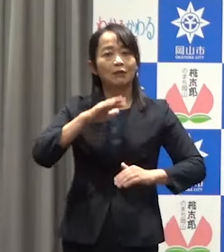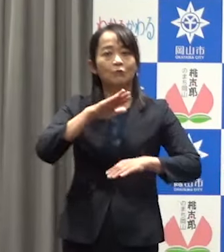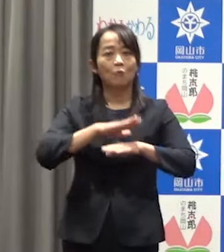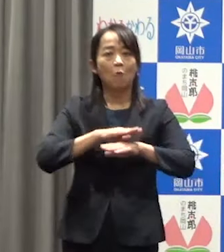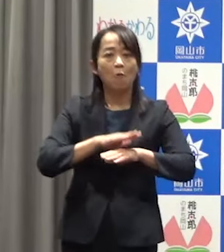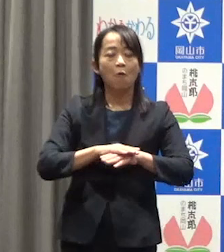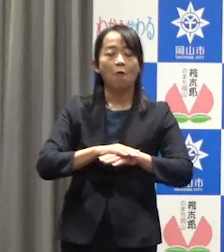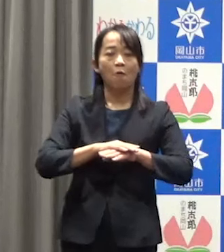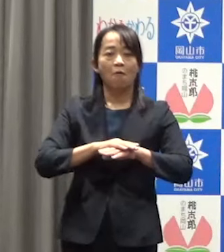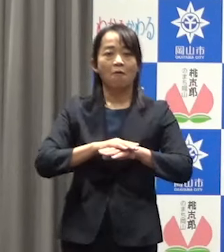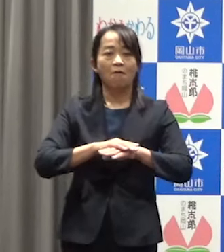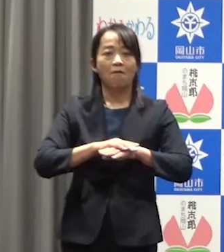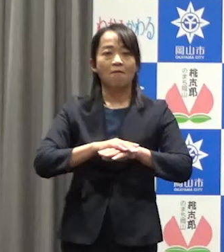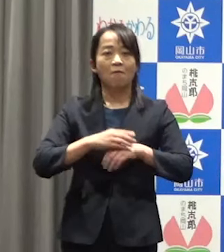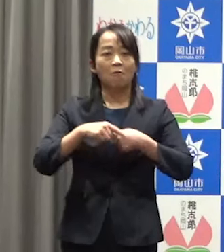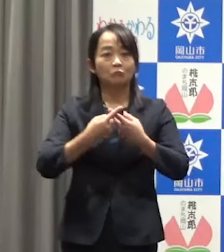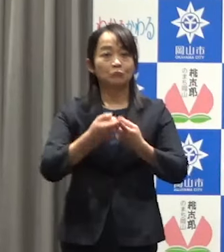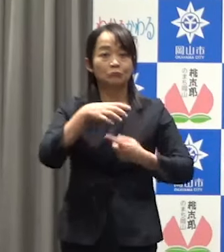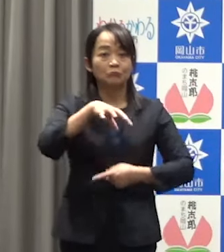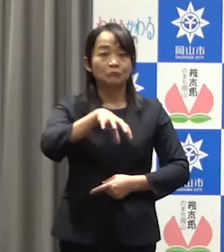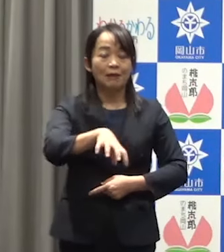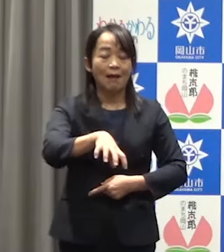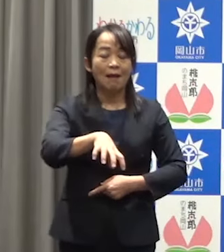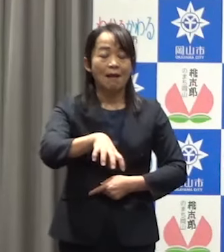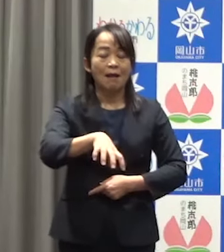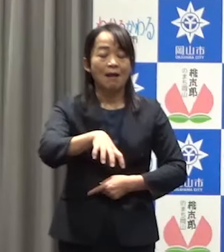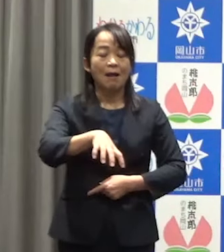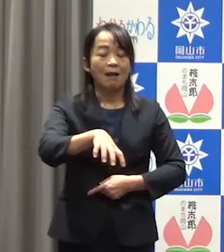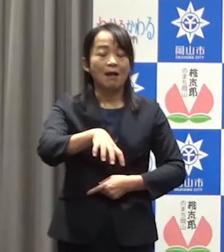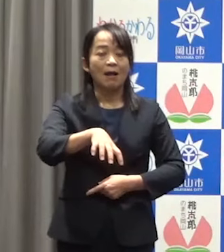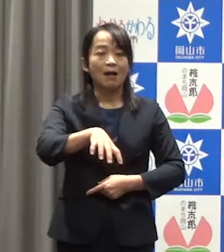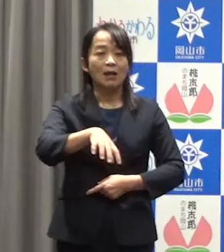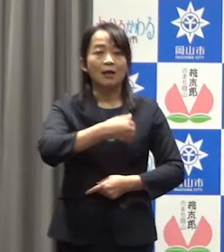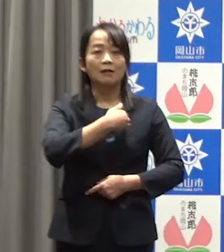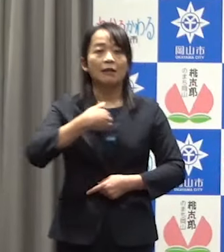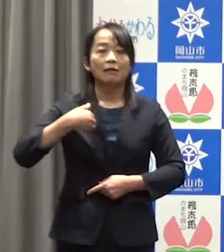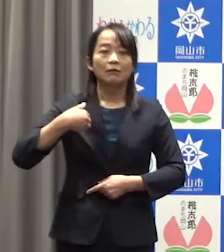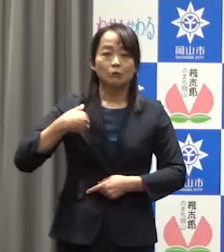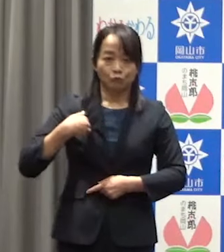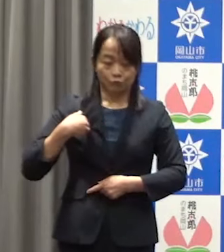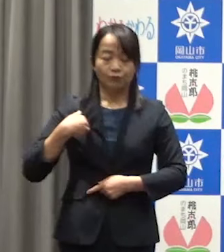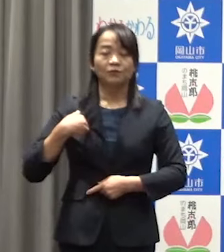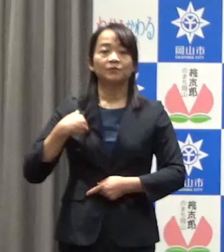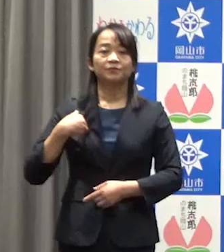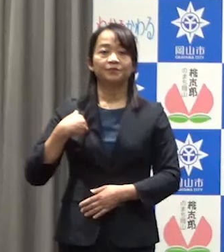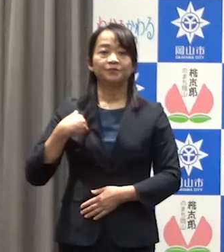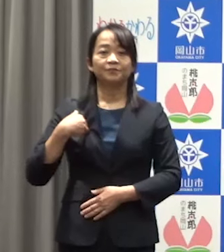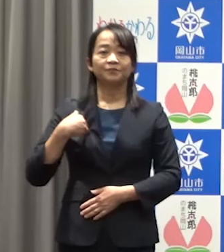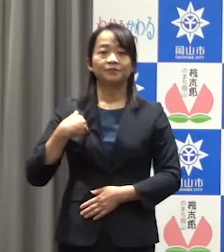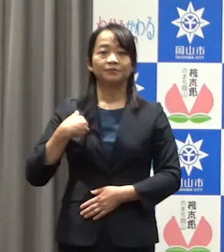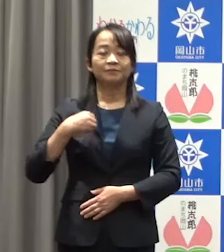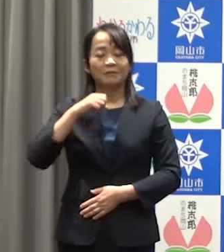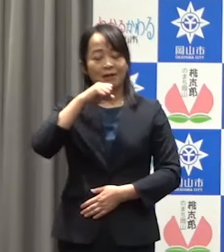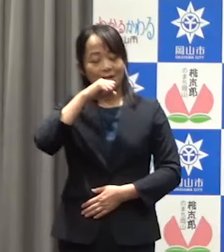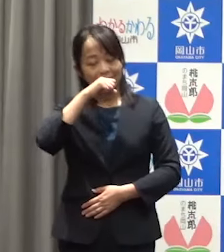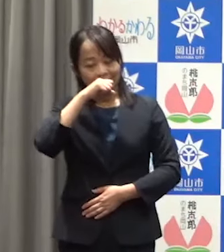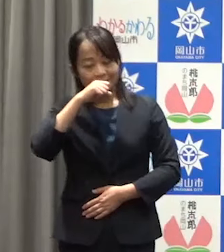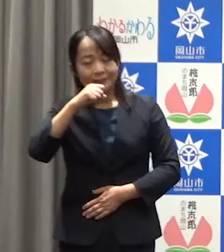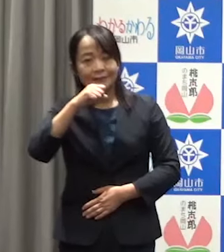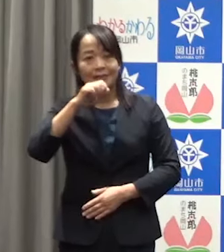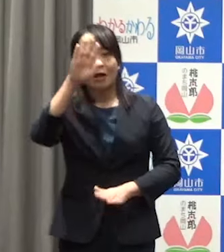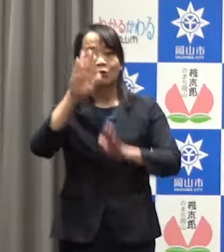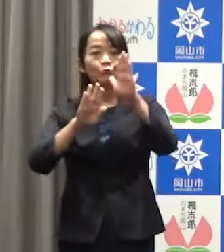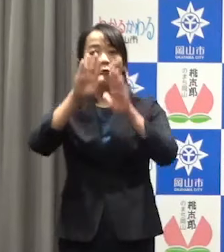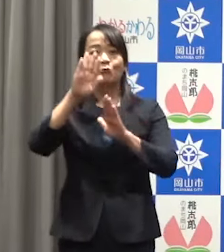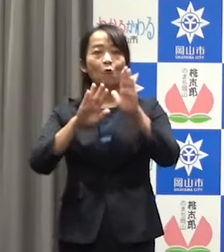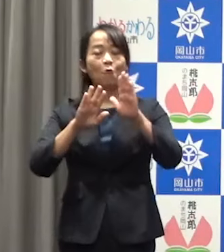を保育の施設を提供しですね、いい形で